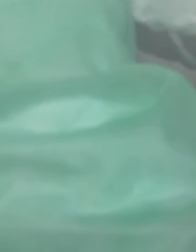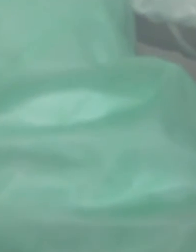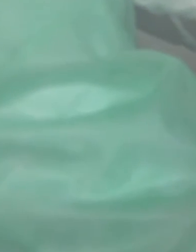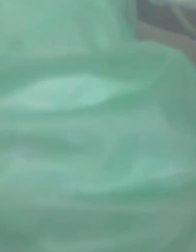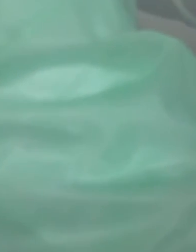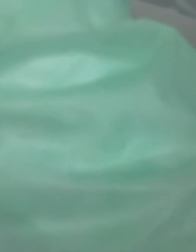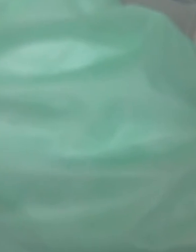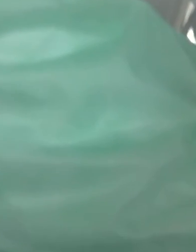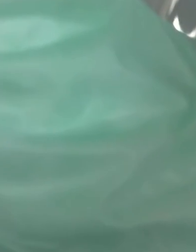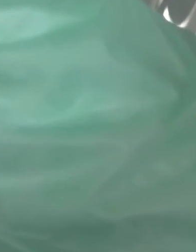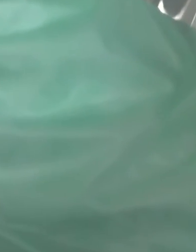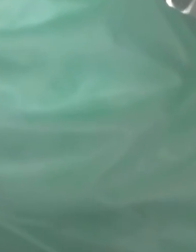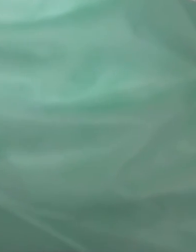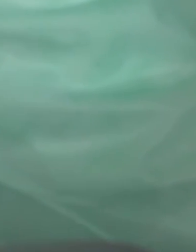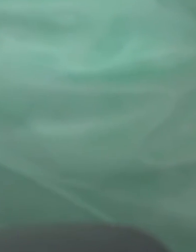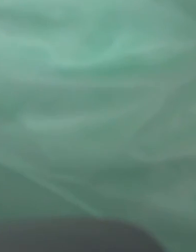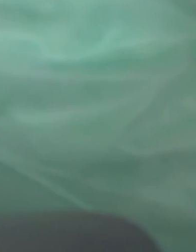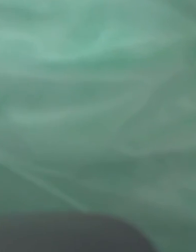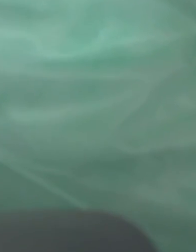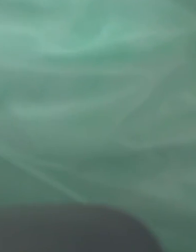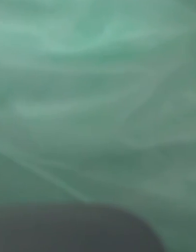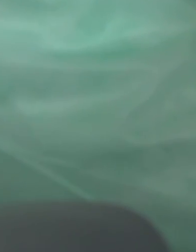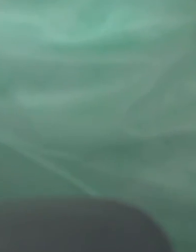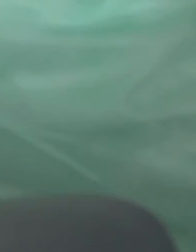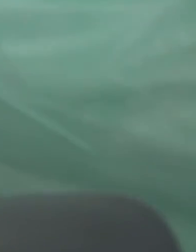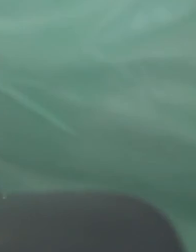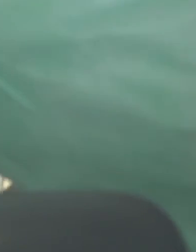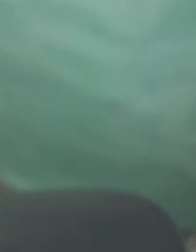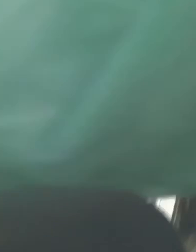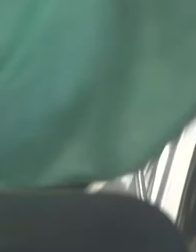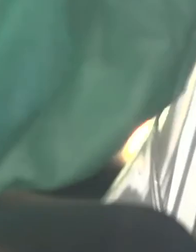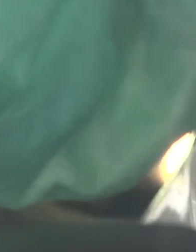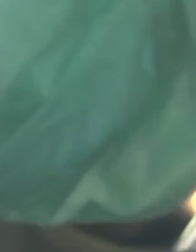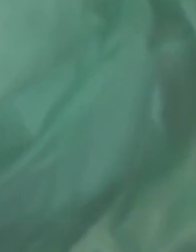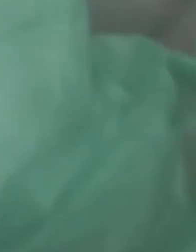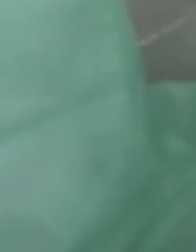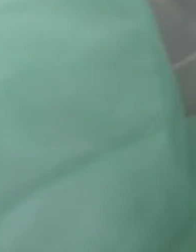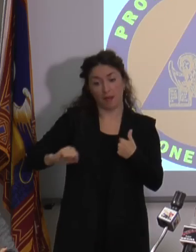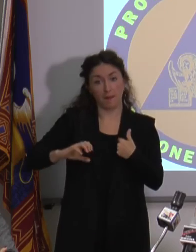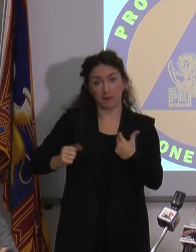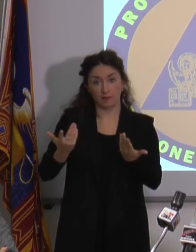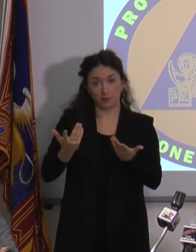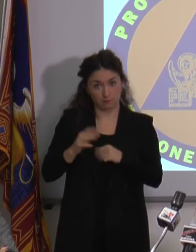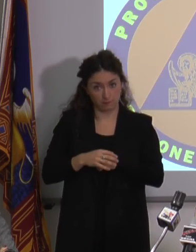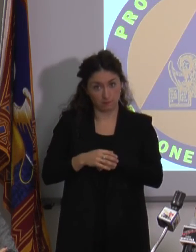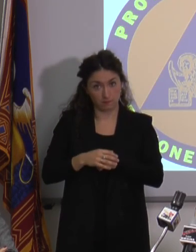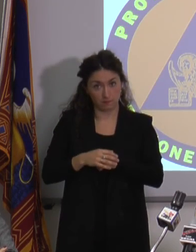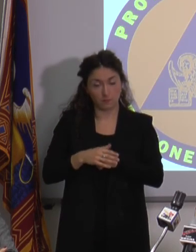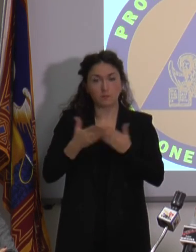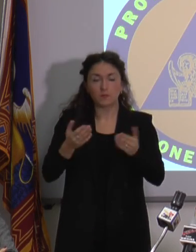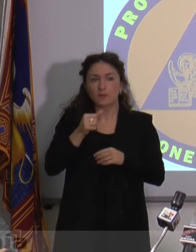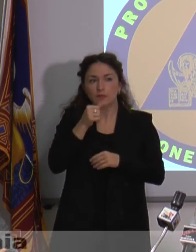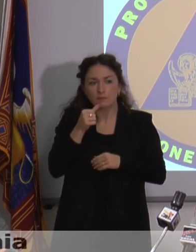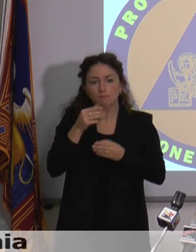questo sta cercando di coinvolgere anche i veterinari non c'è nulla di trascendentale pensare di poter fare un percorso